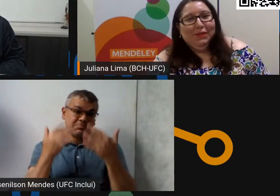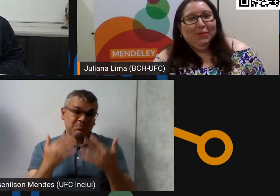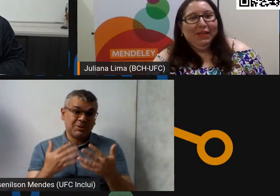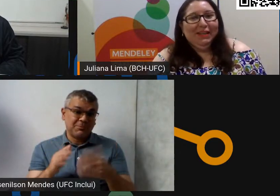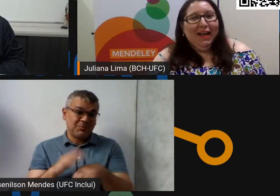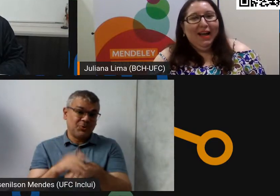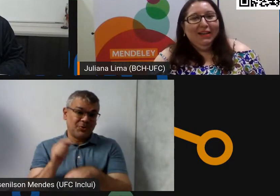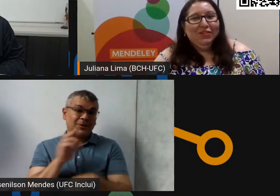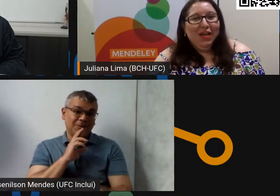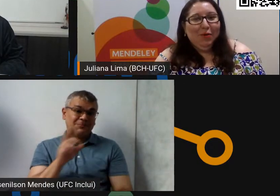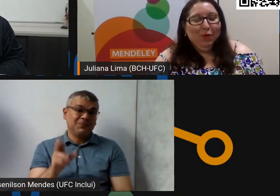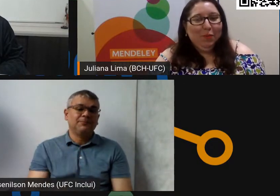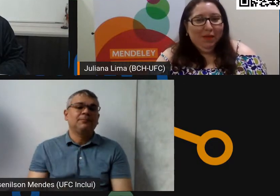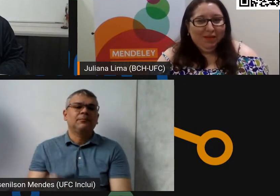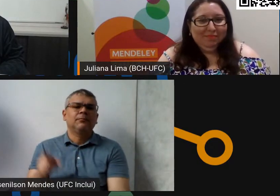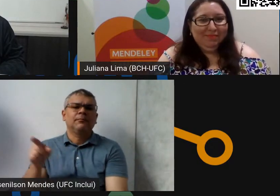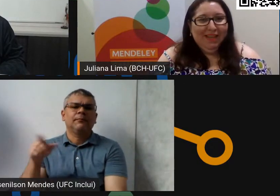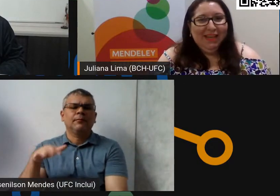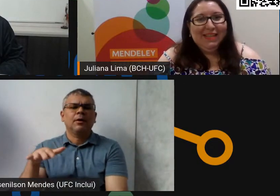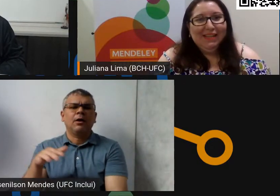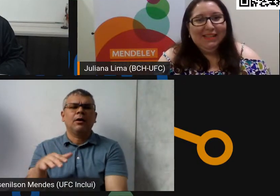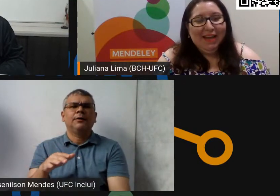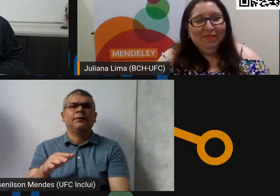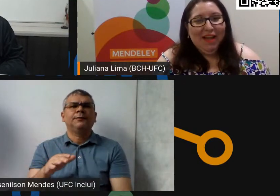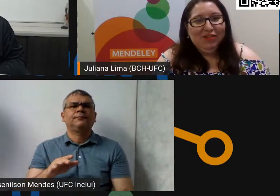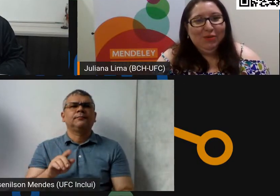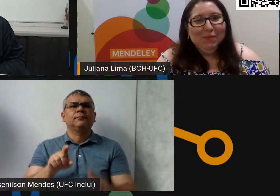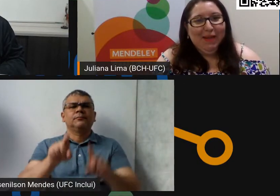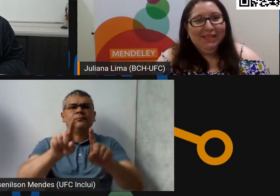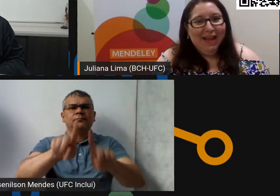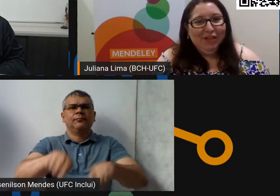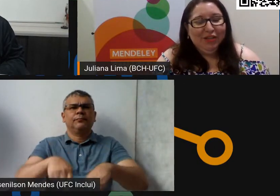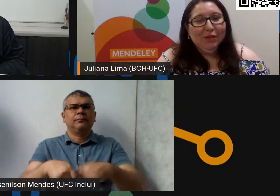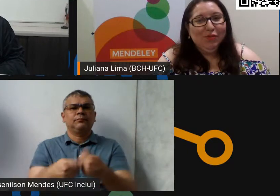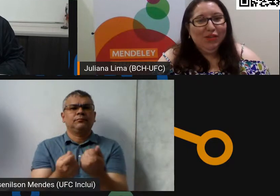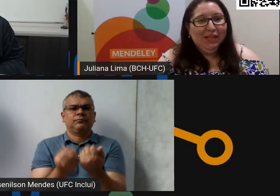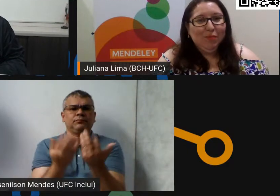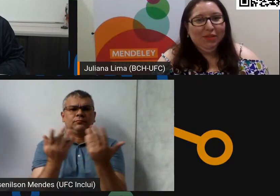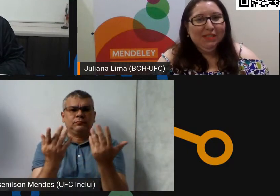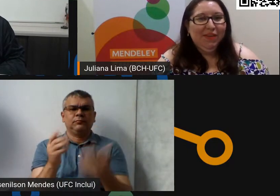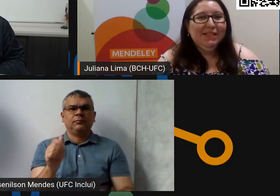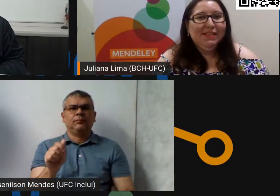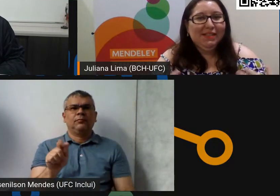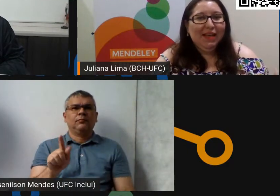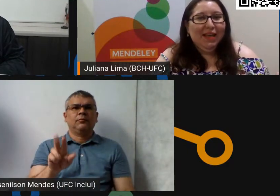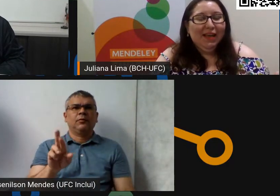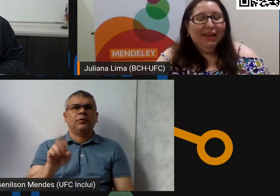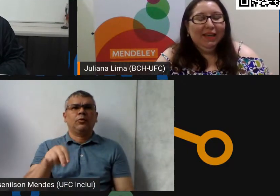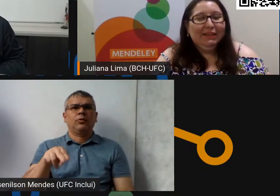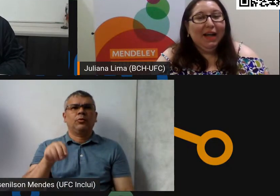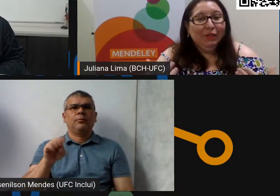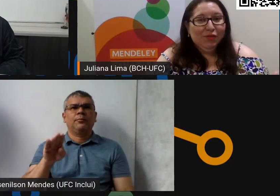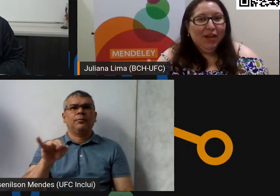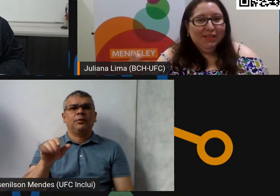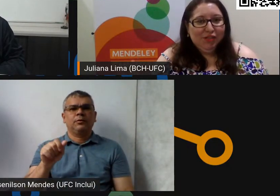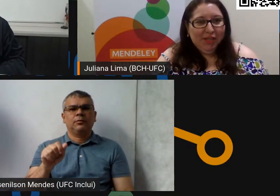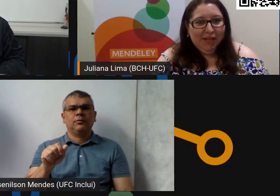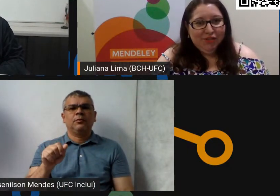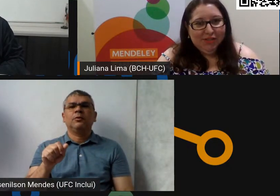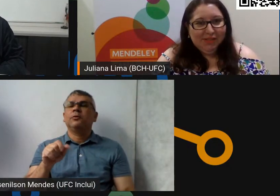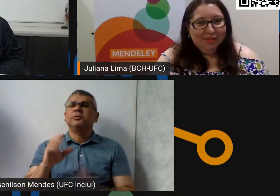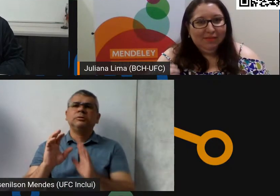essa pessoa, que é da área de agronomia, eles escrevem artigos baseline, então eles utilizam muitas vezes dados